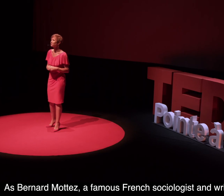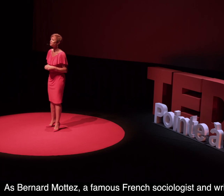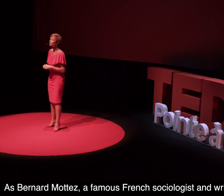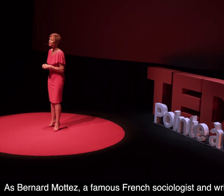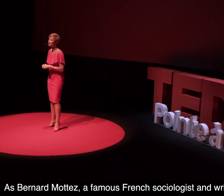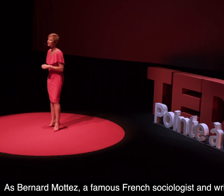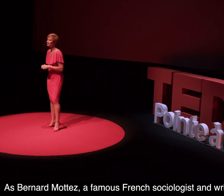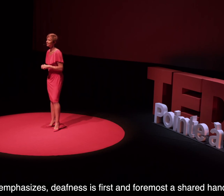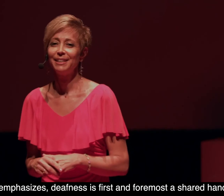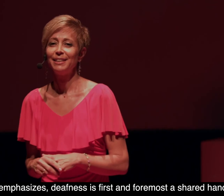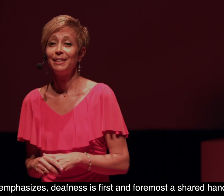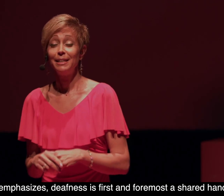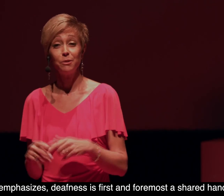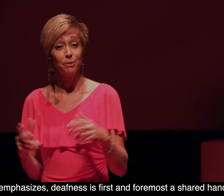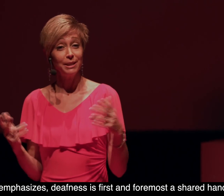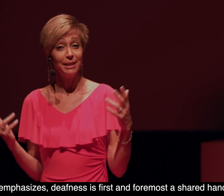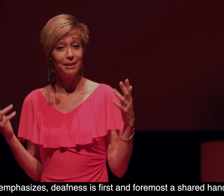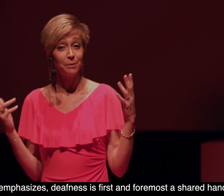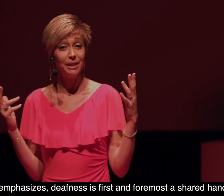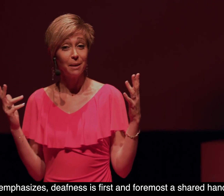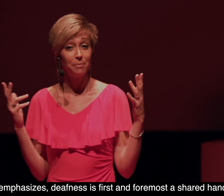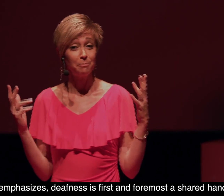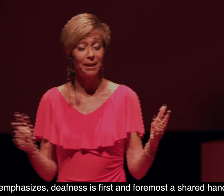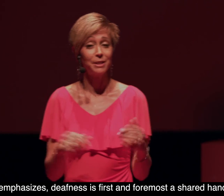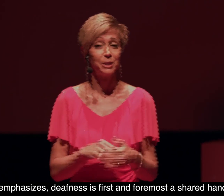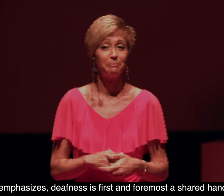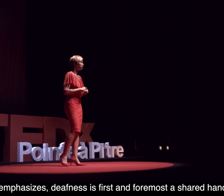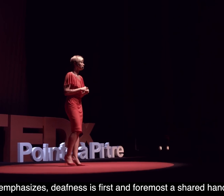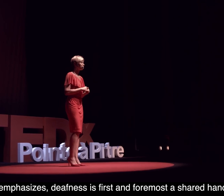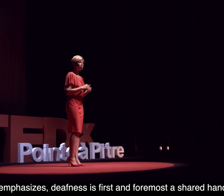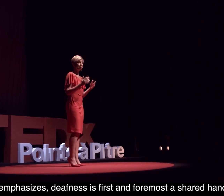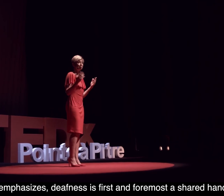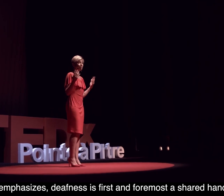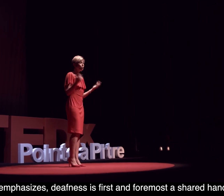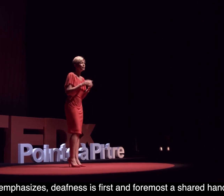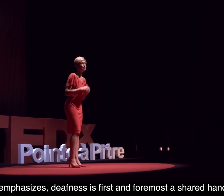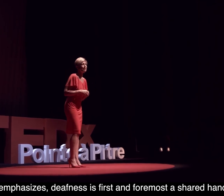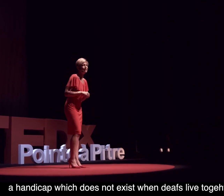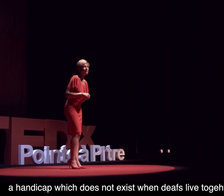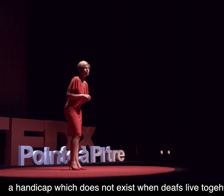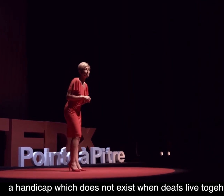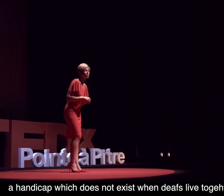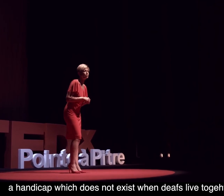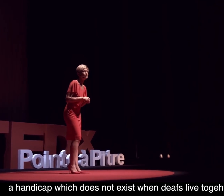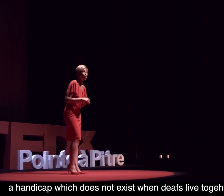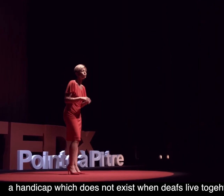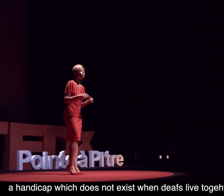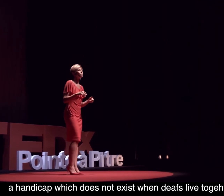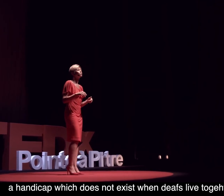écrivain français, la surdité est un handicap partagé. Handicap qui n'existe pas lorsque les sourds sont entre